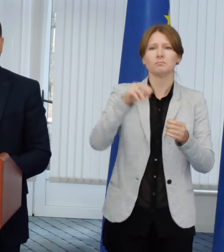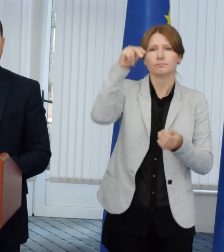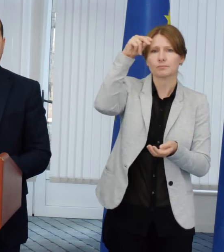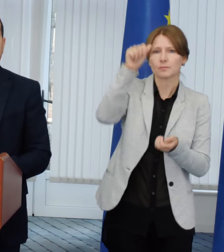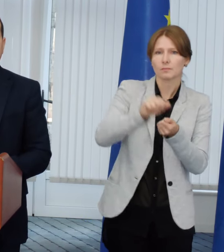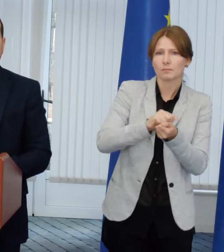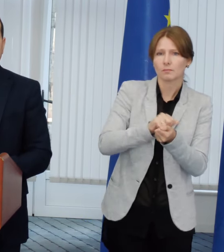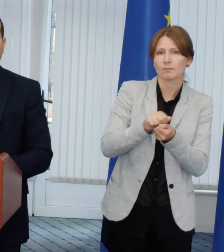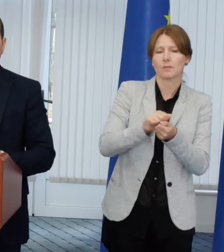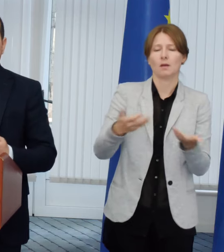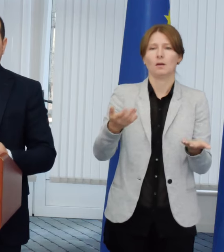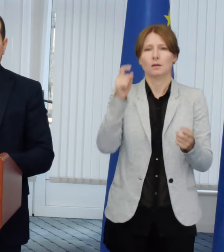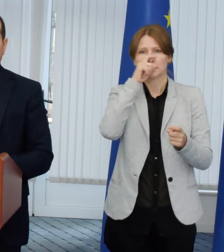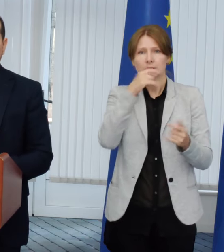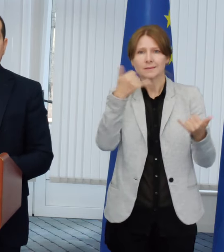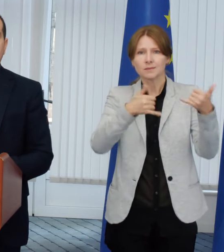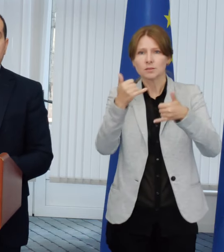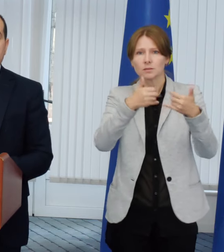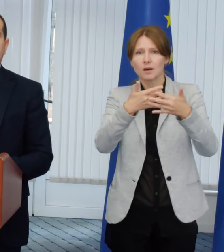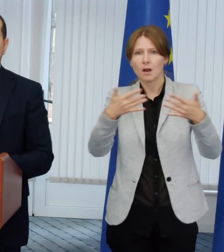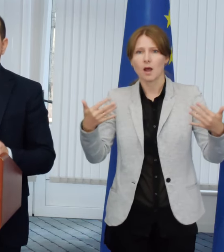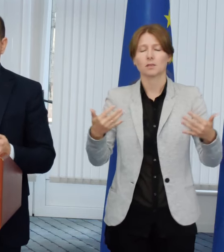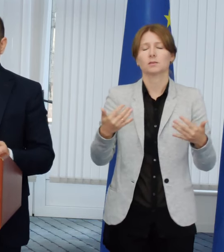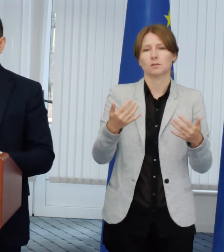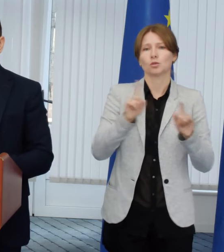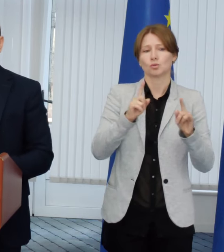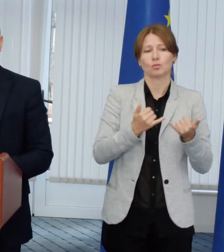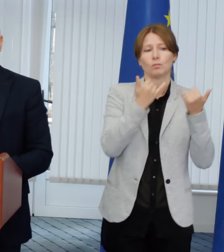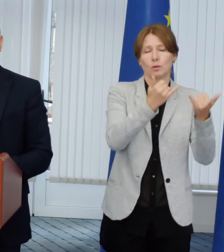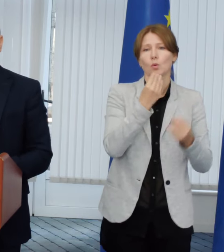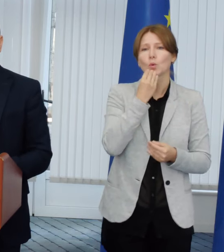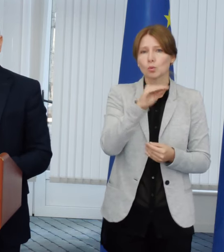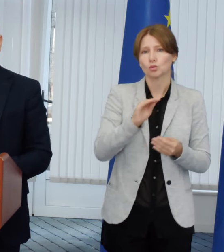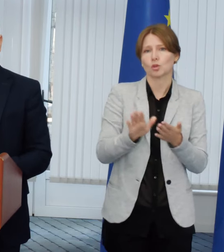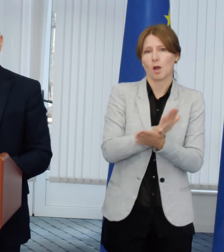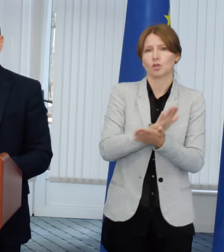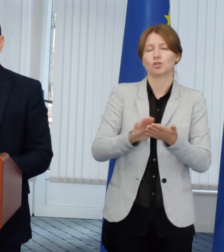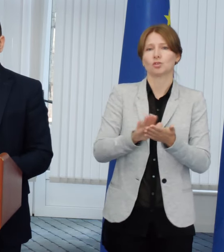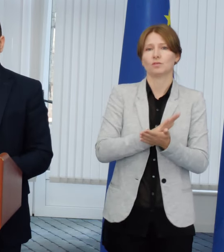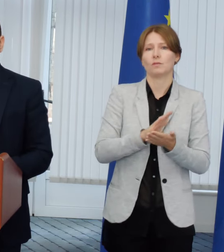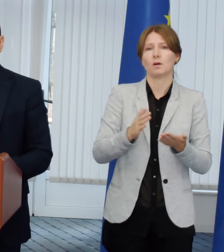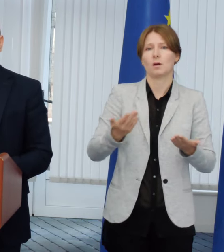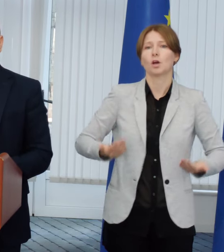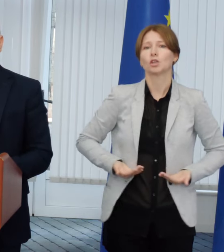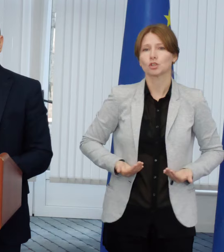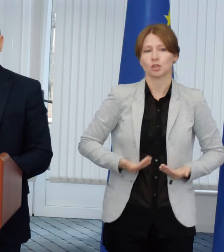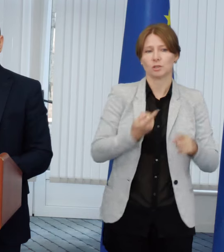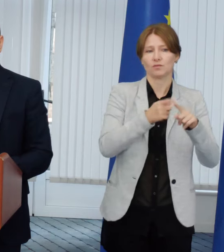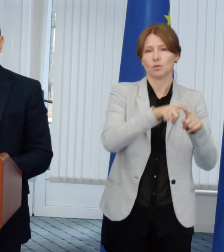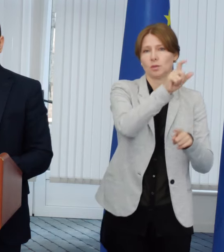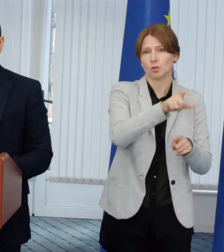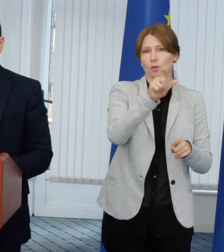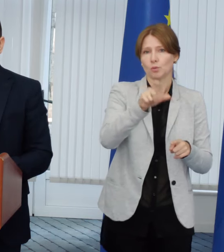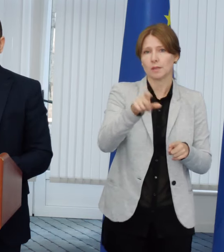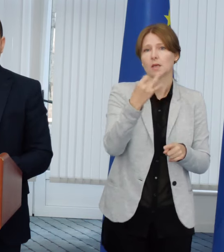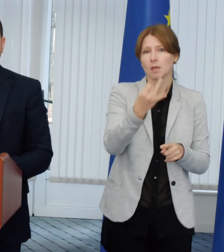detergenți și alte elemente importante pentru ca să creștem calitatea acestui serviciu.